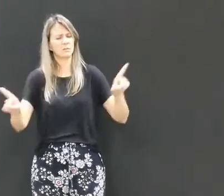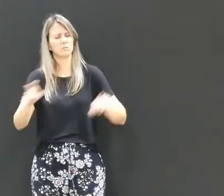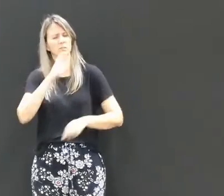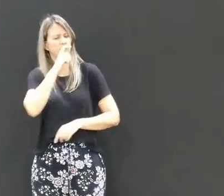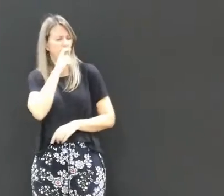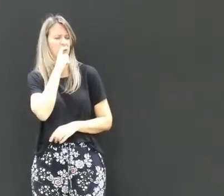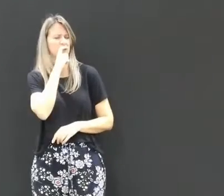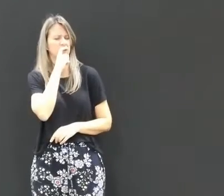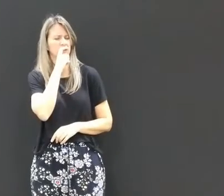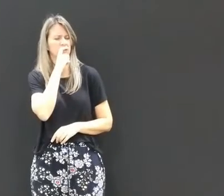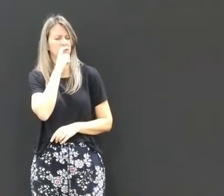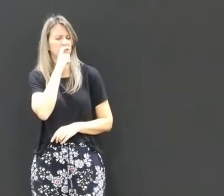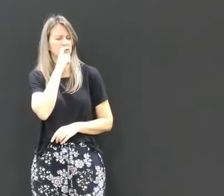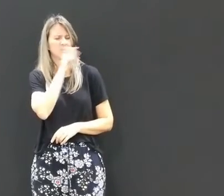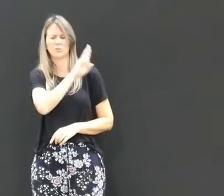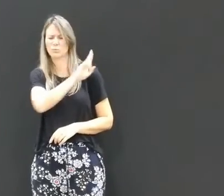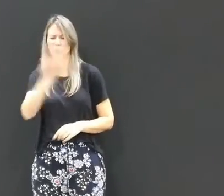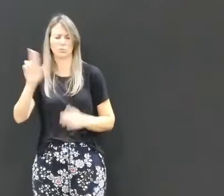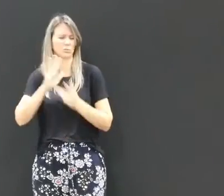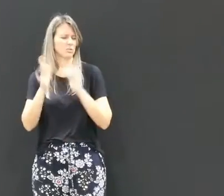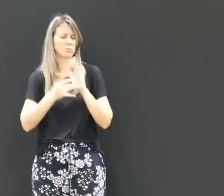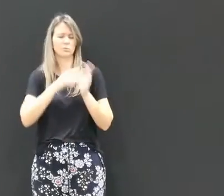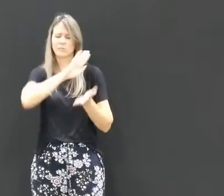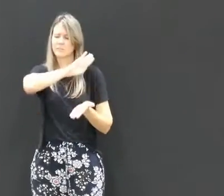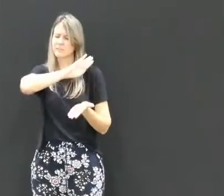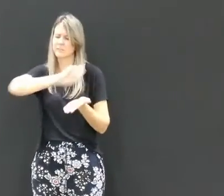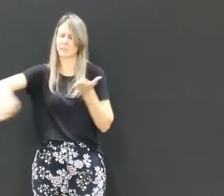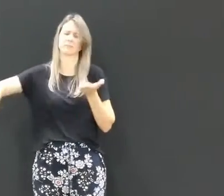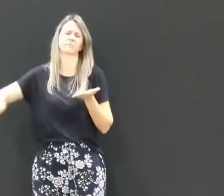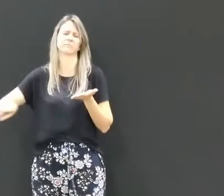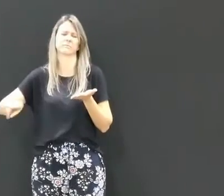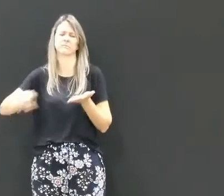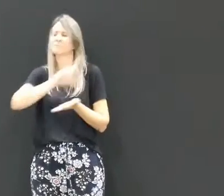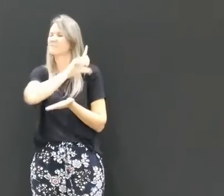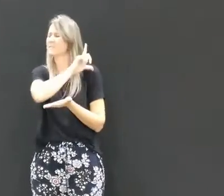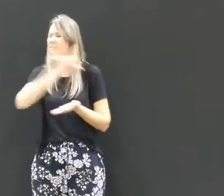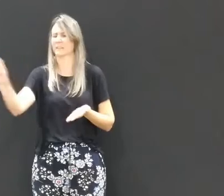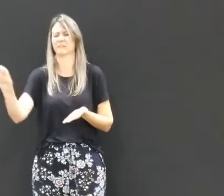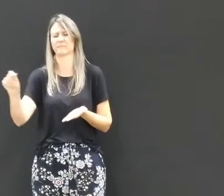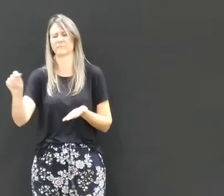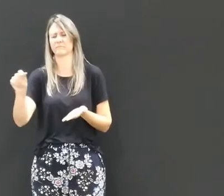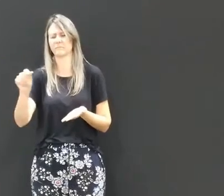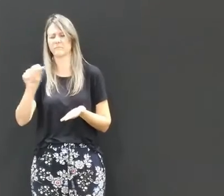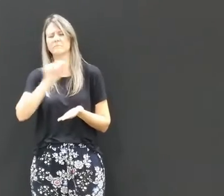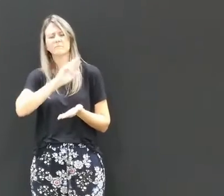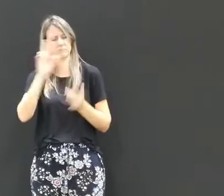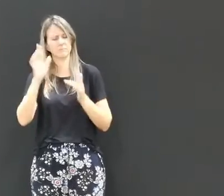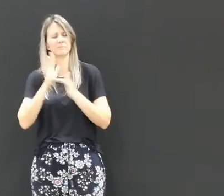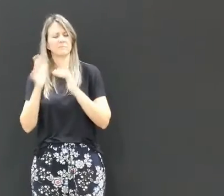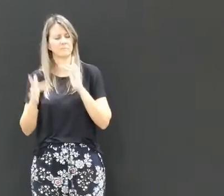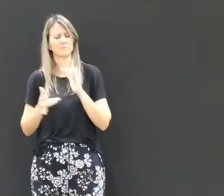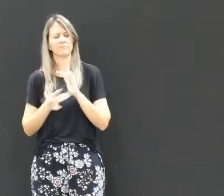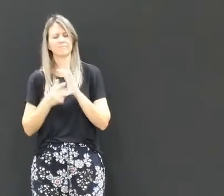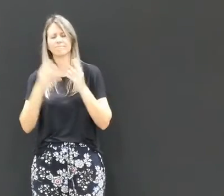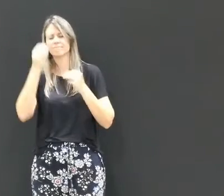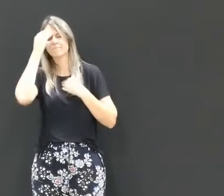Em nome de Jesus, Senhor, pedimos que o Senhor nos ajude, Pai, a vencermos, Senhor, e tira toda a